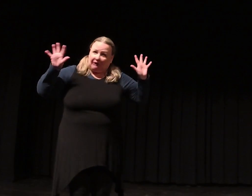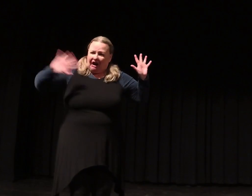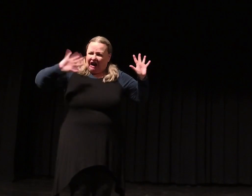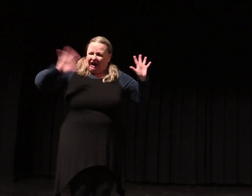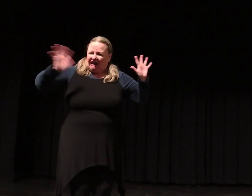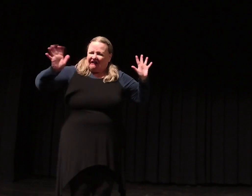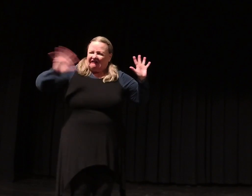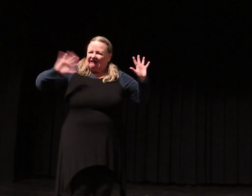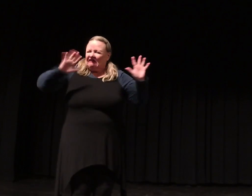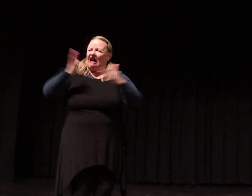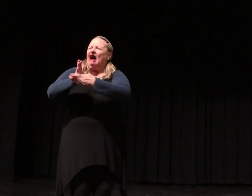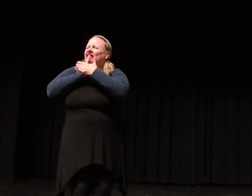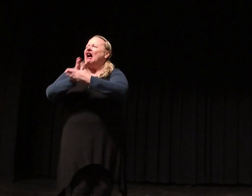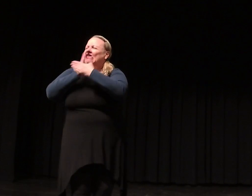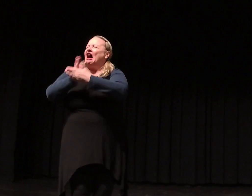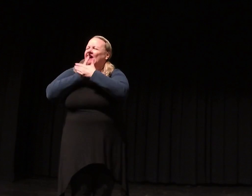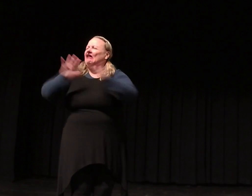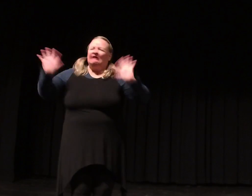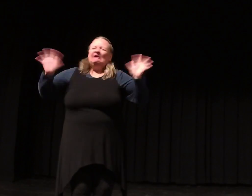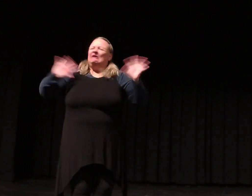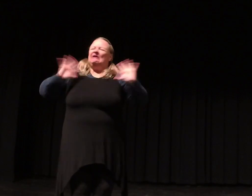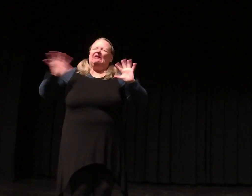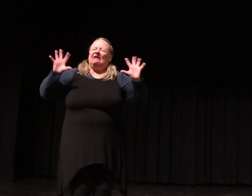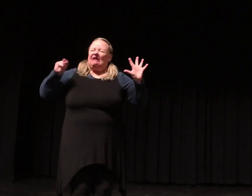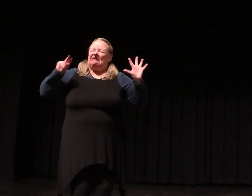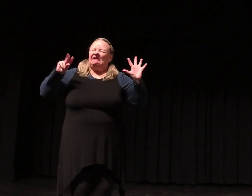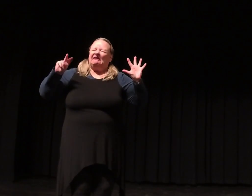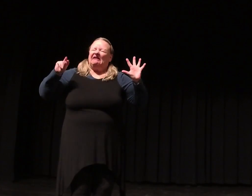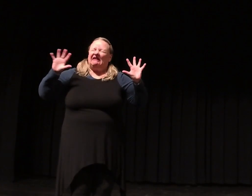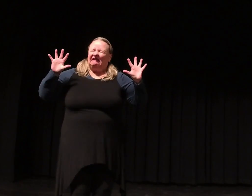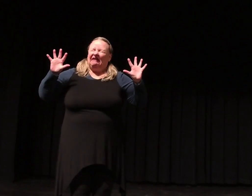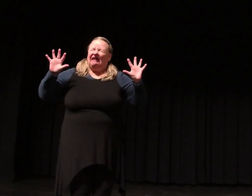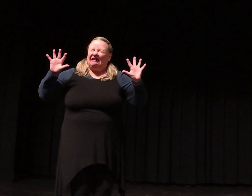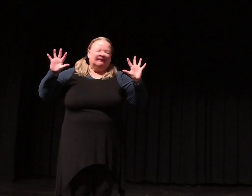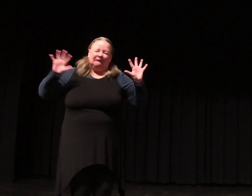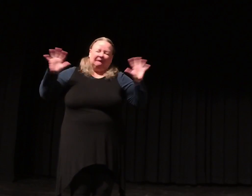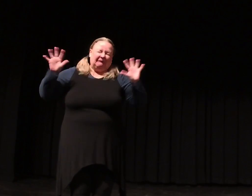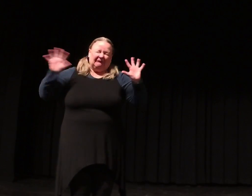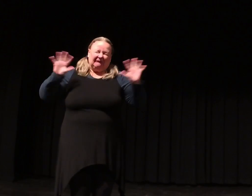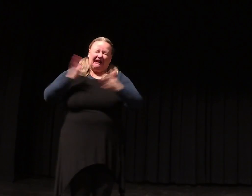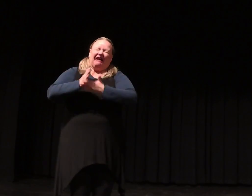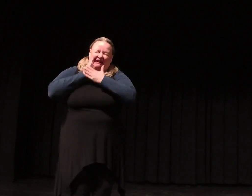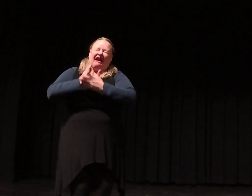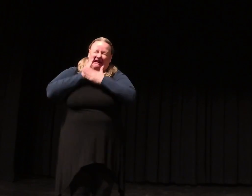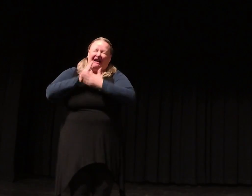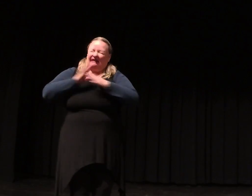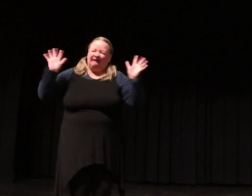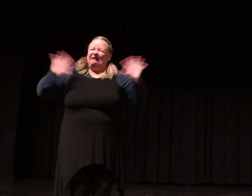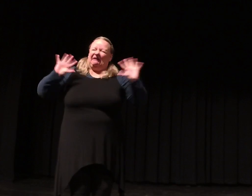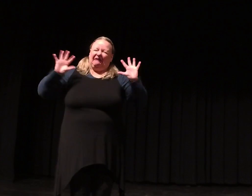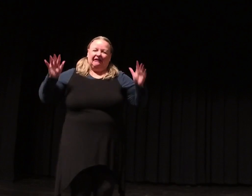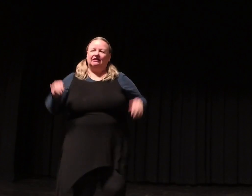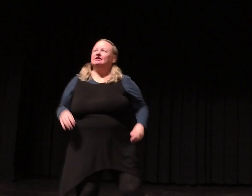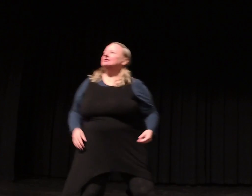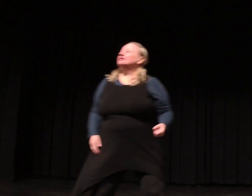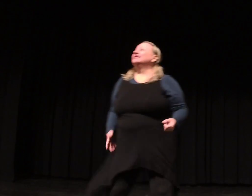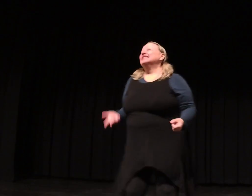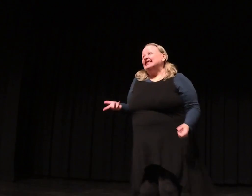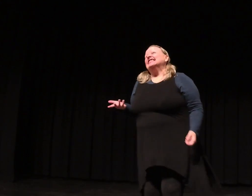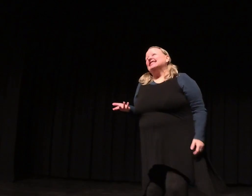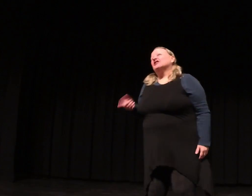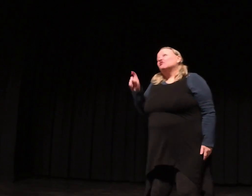moi, mais non. Oh, aide-moi, non, je veux pas faire couper, non,